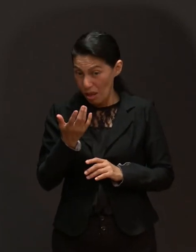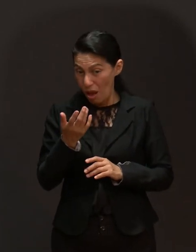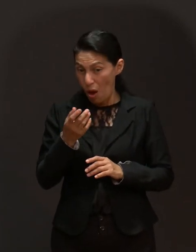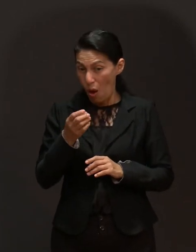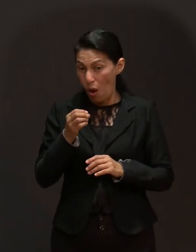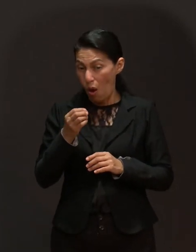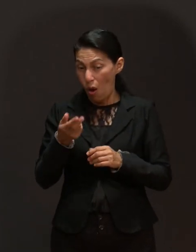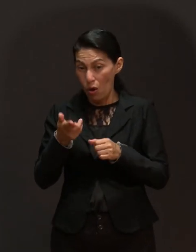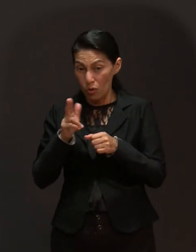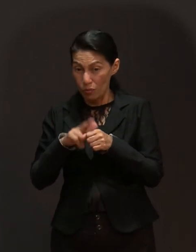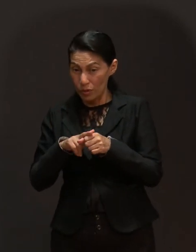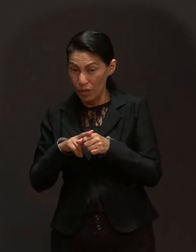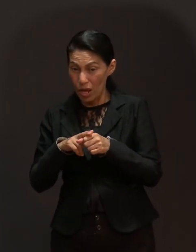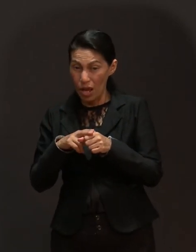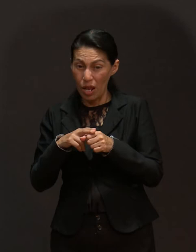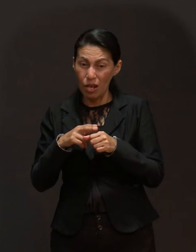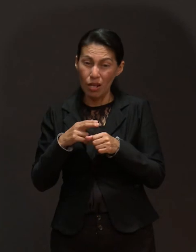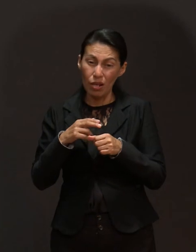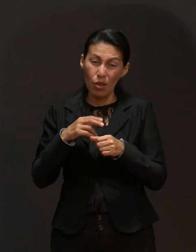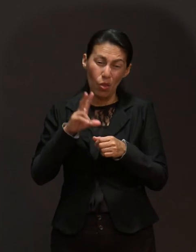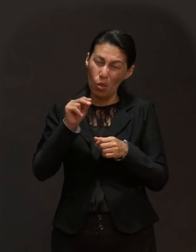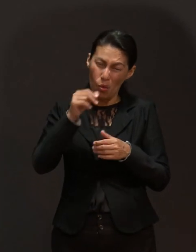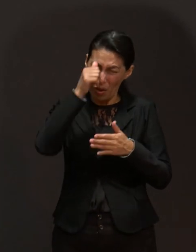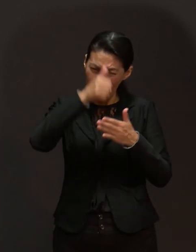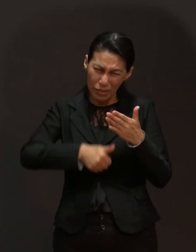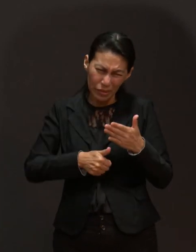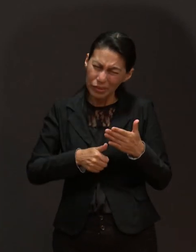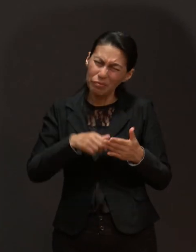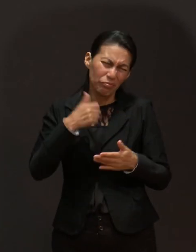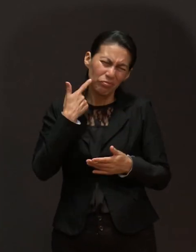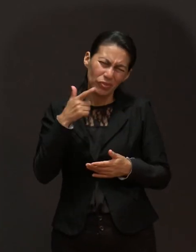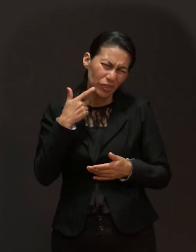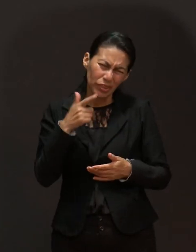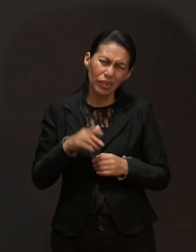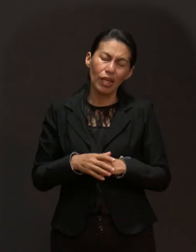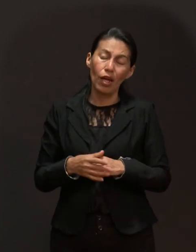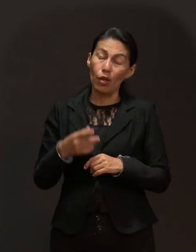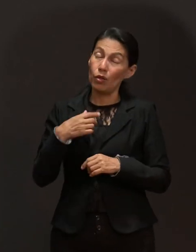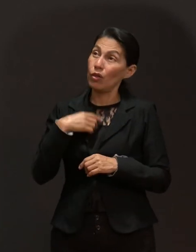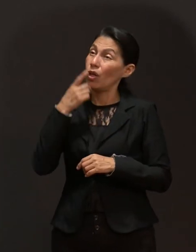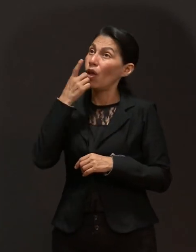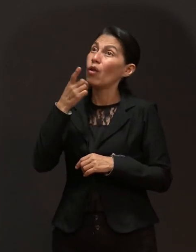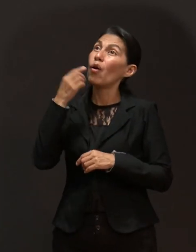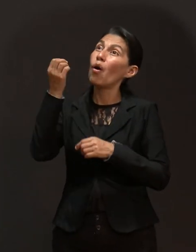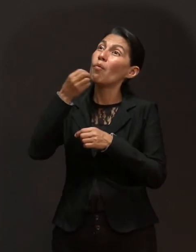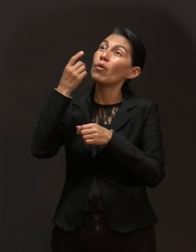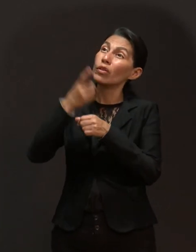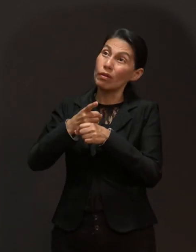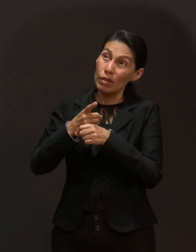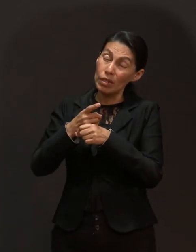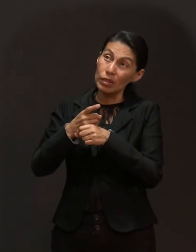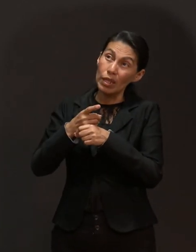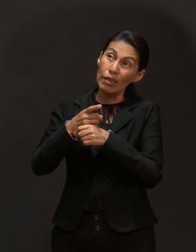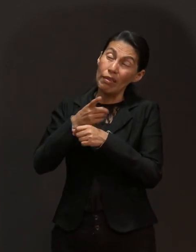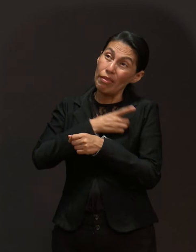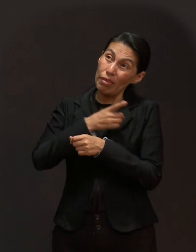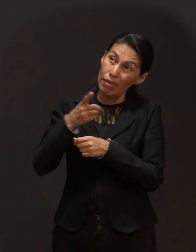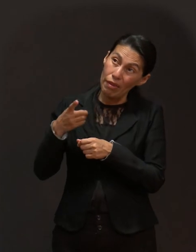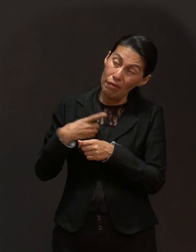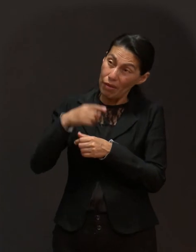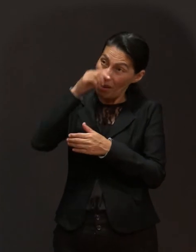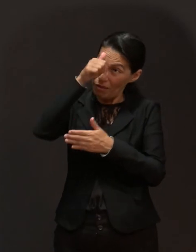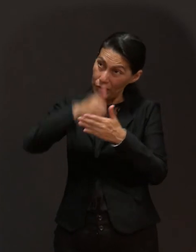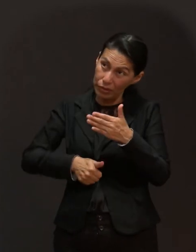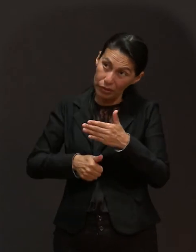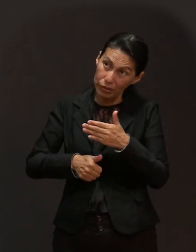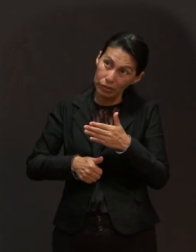la especialidad en una universidad no adventista o un hospital no adventista porque ya lo había pasado yo le pedí a Dios que si me daba esa oportunidad tenía